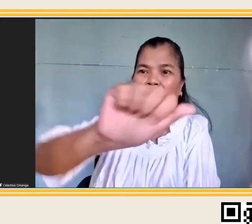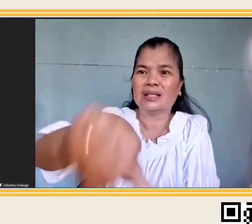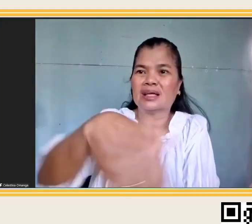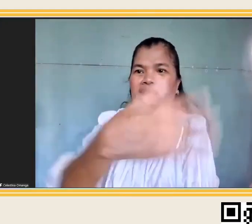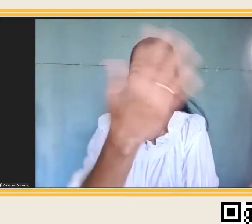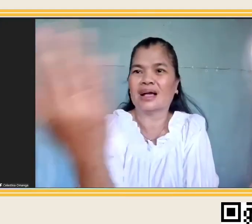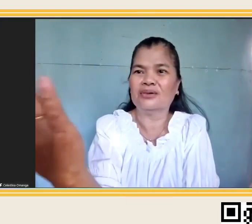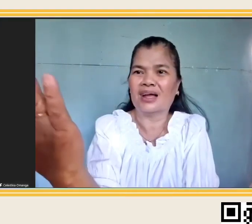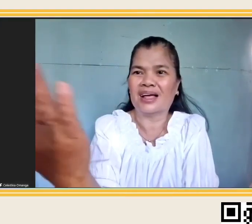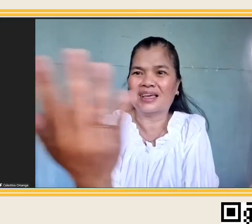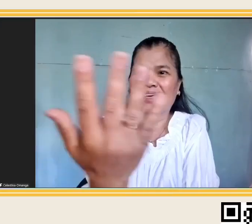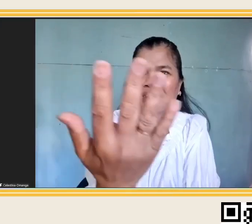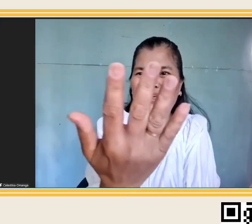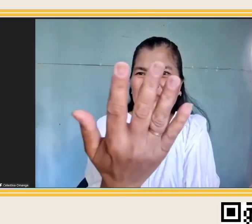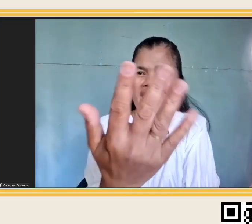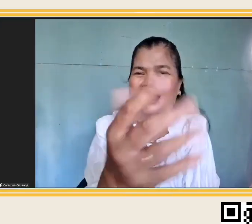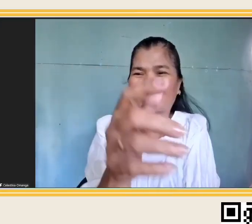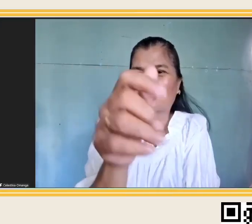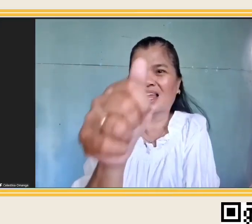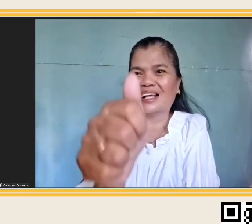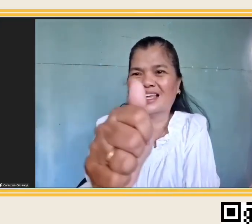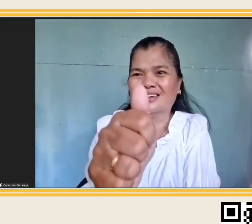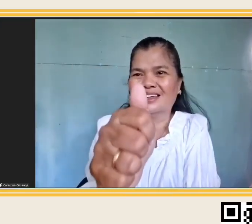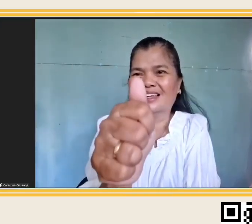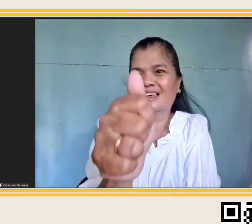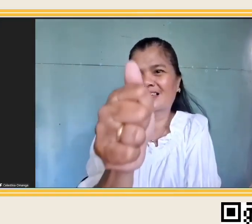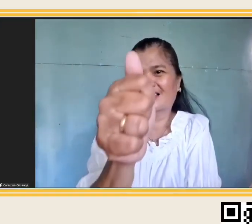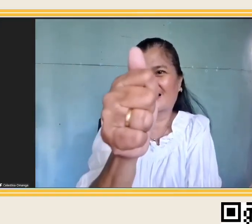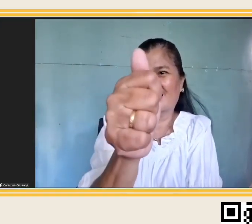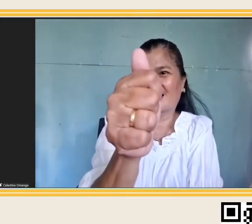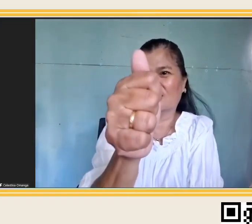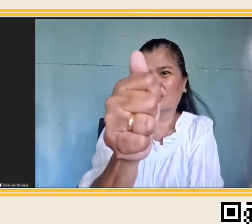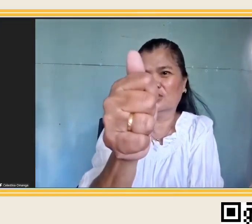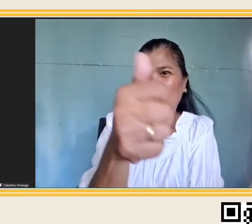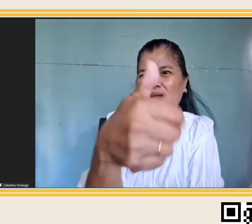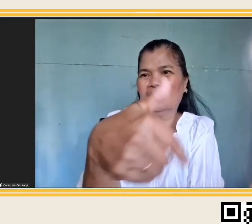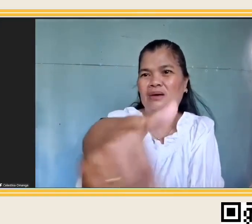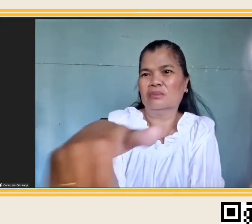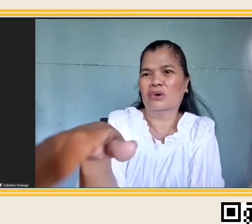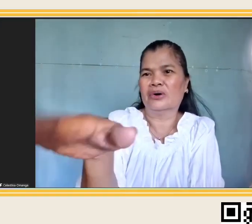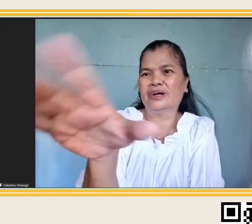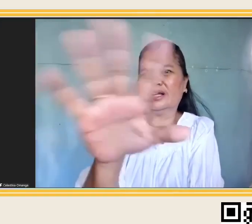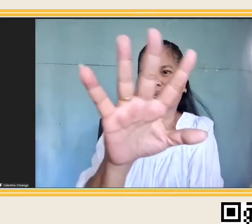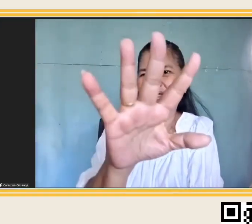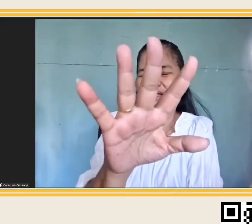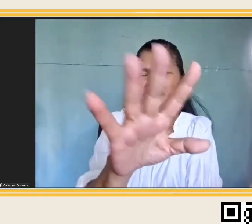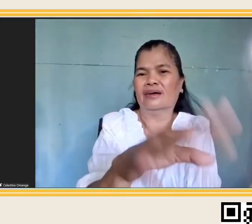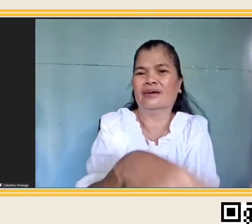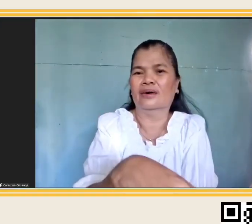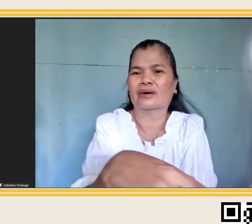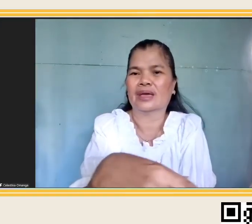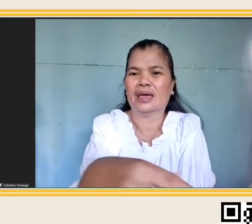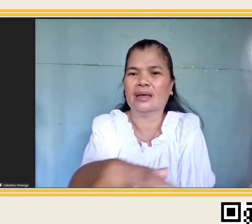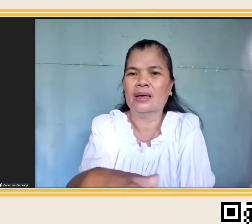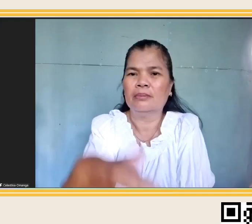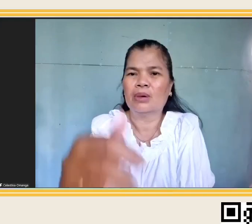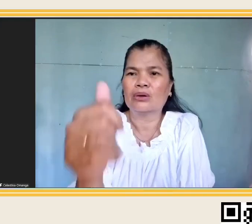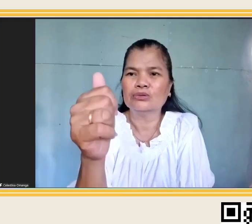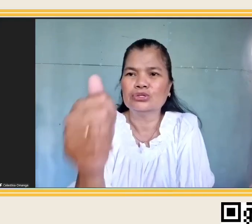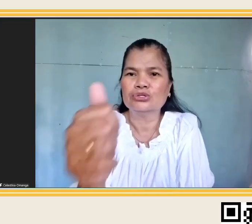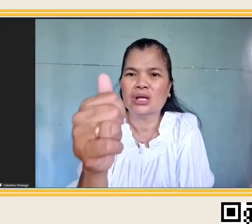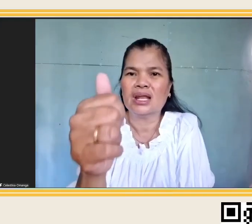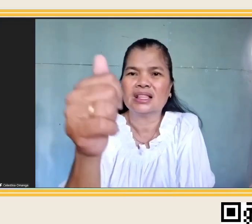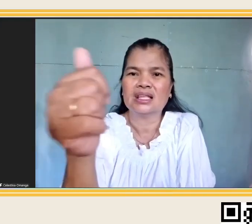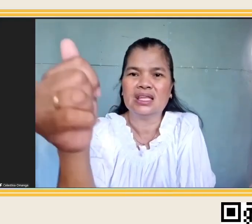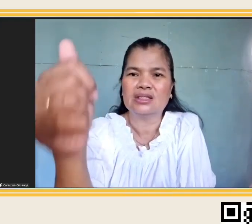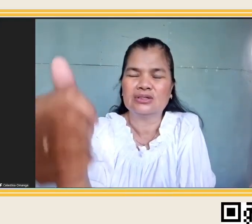Huwag yung baliktarin na gano'n na walang gano'n. Ganyan. Good morning. Okay. Pero